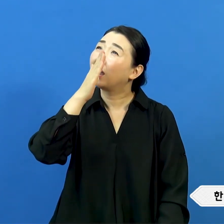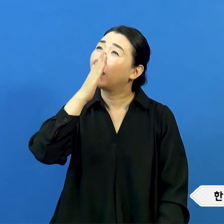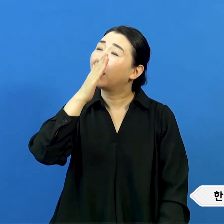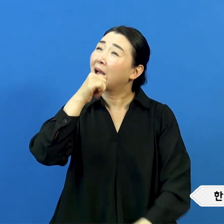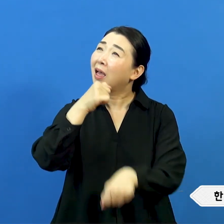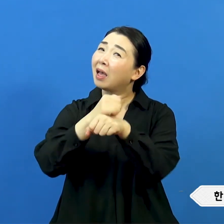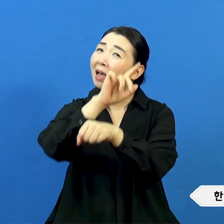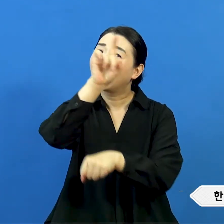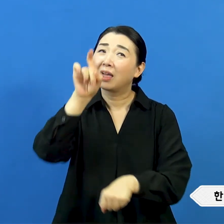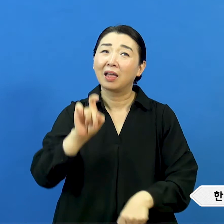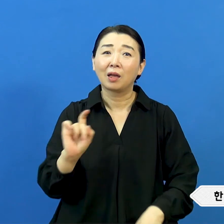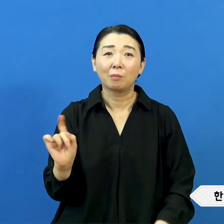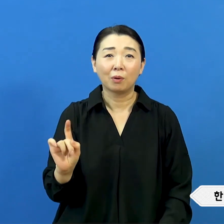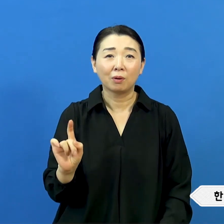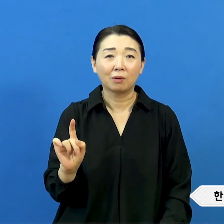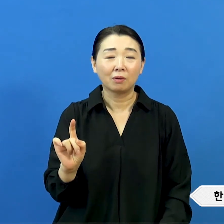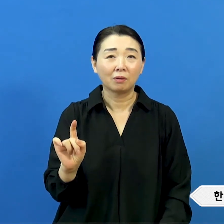천국